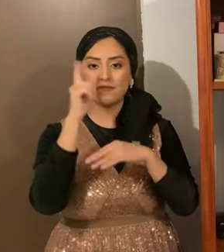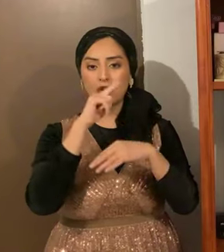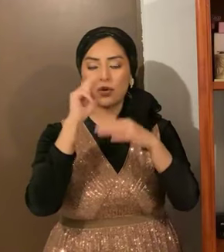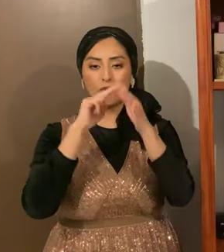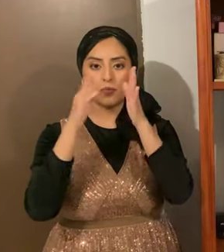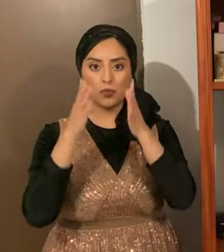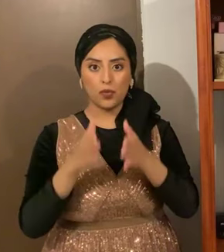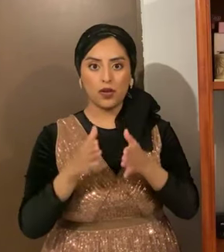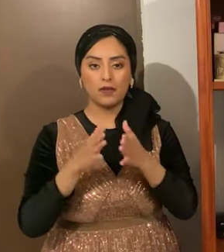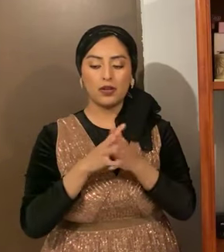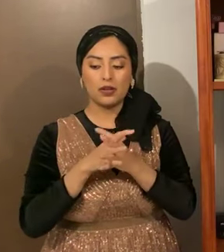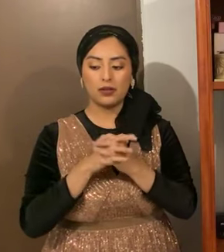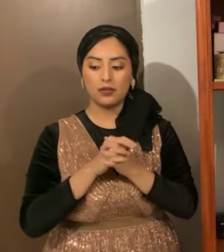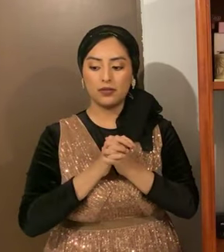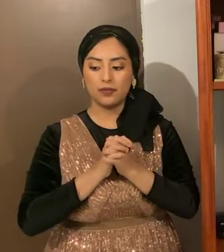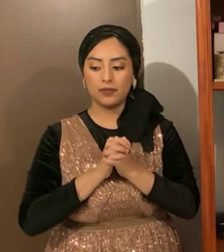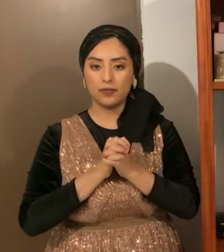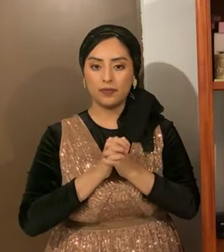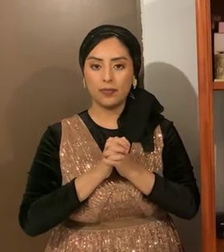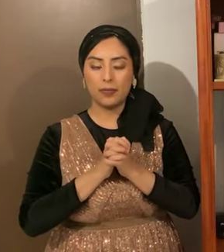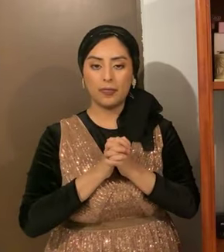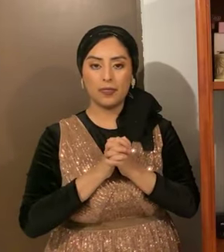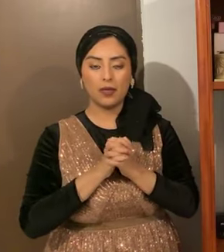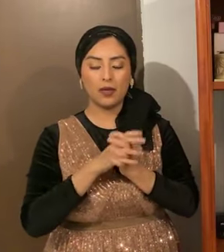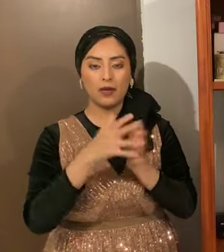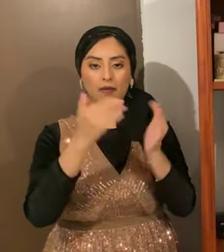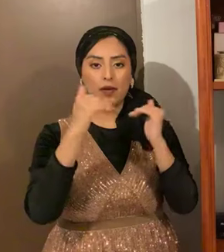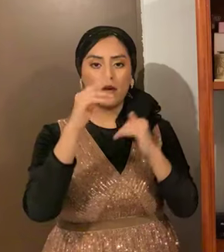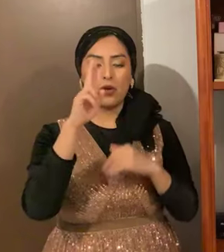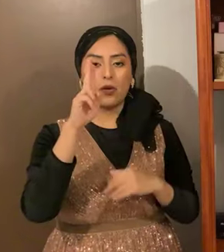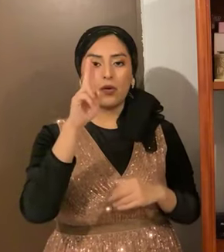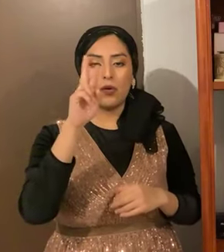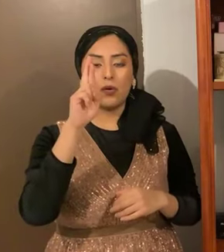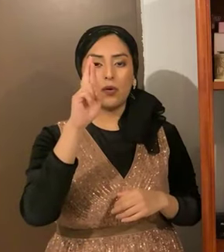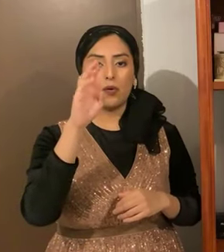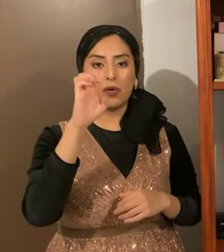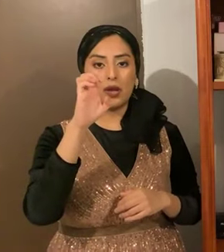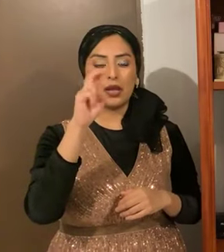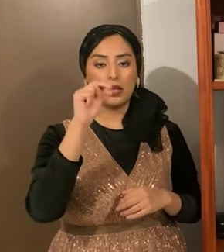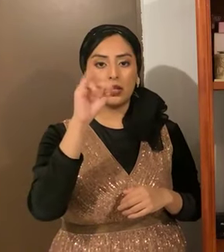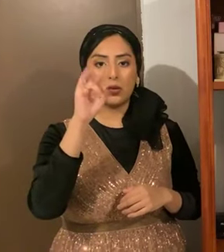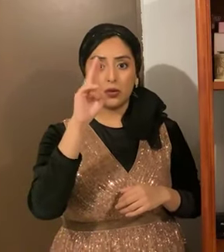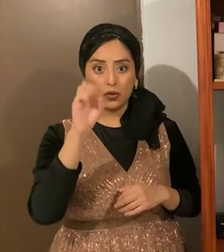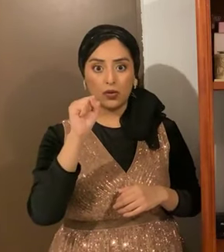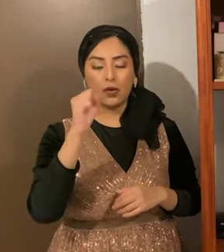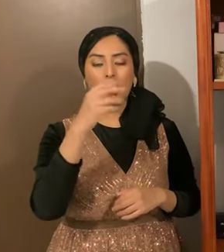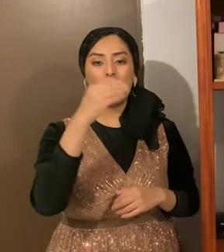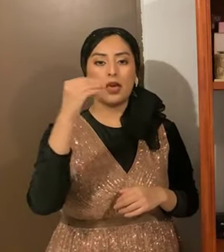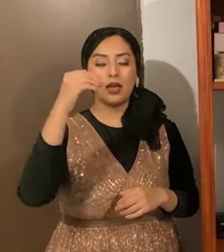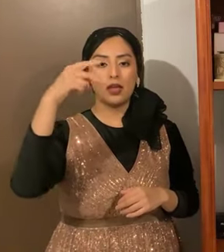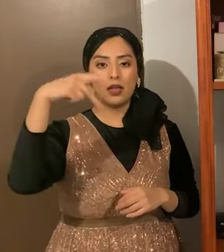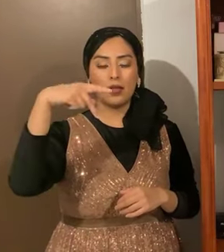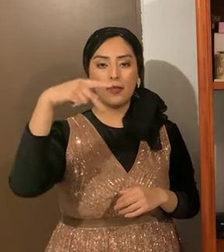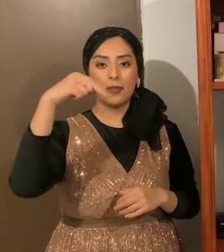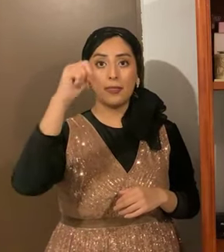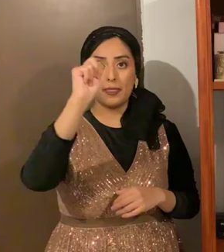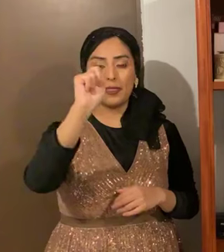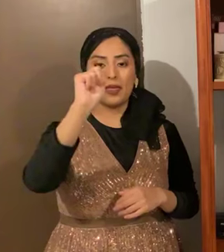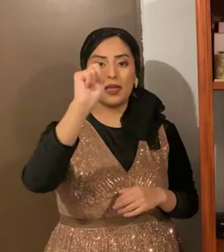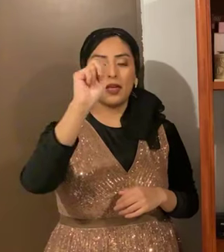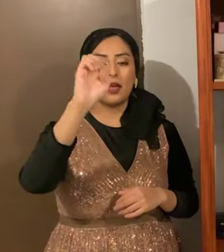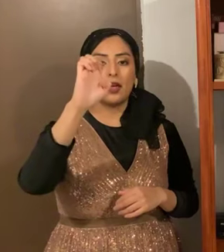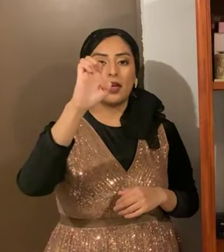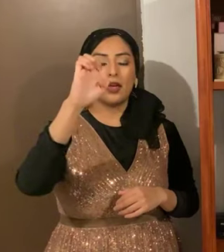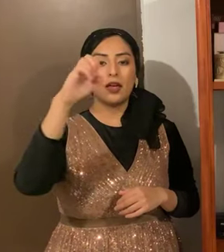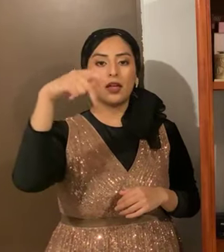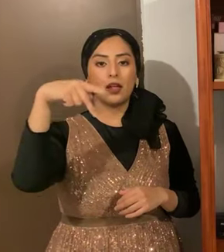profeta. ¿Sí? Va a estar Urano y va a estar Neptuno. Ahora, aquí lo importante